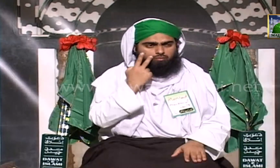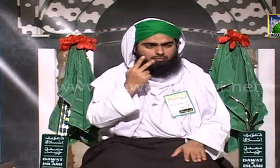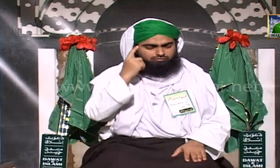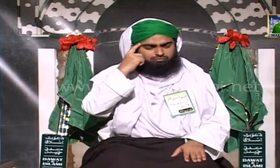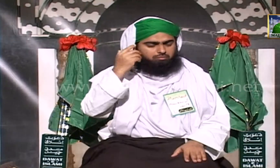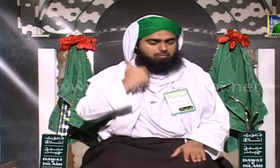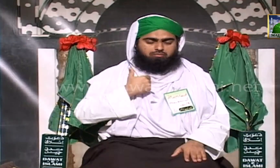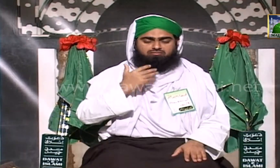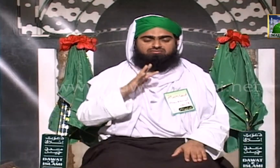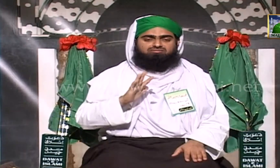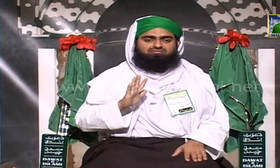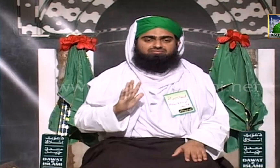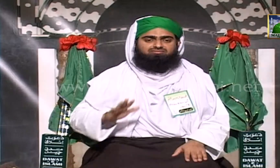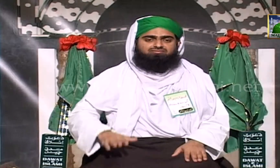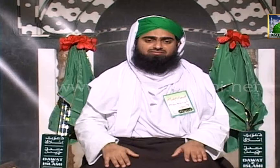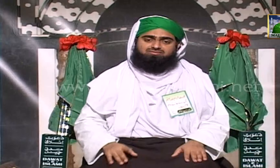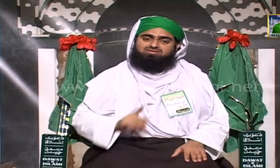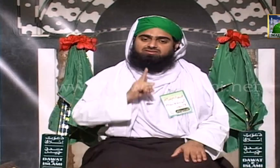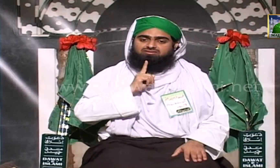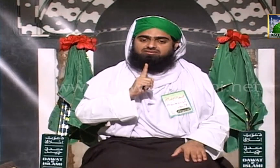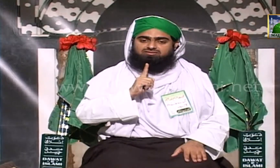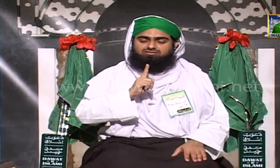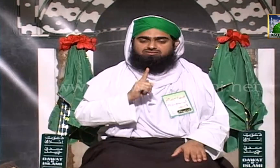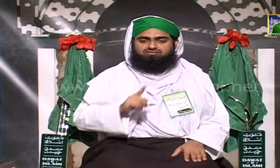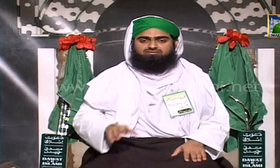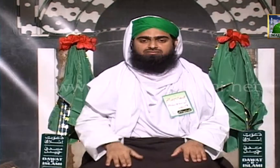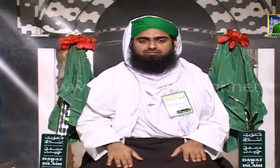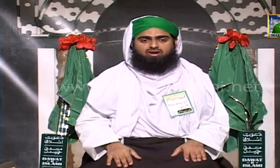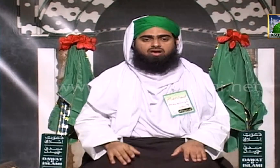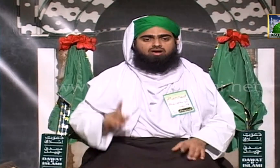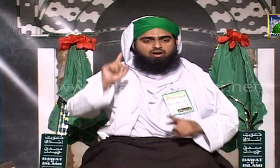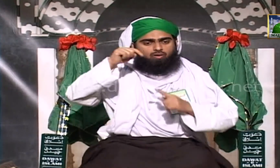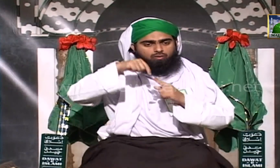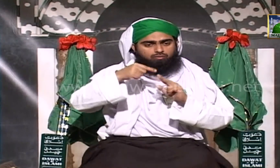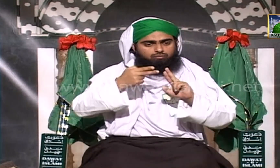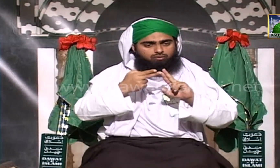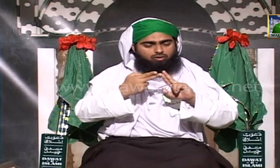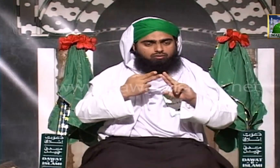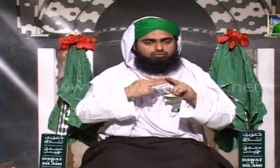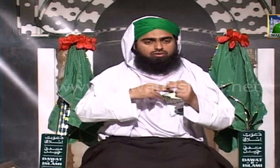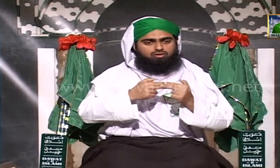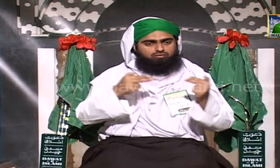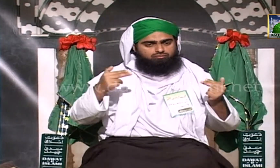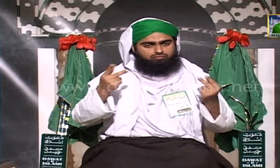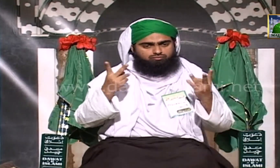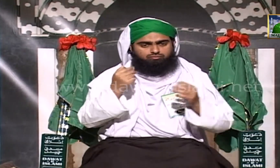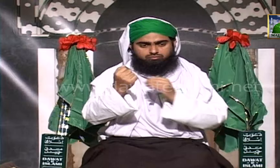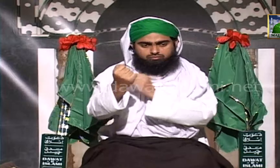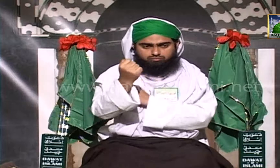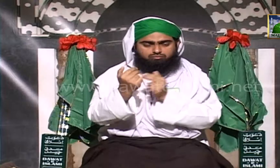ہیں۔ یقیناً اہل اللہ کے تصرفات و اختیارات کی بلندی کو دنیا والوں